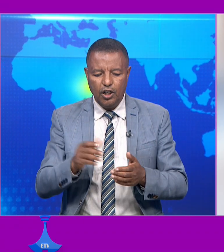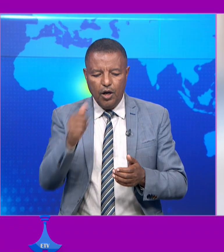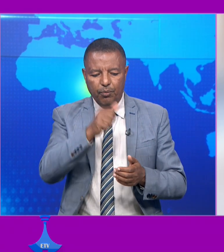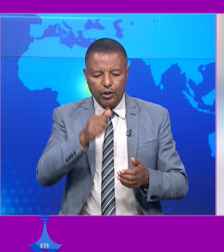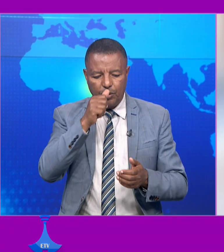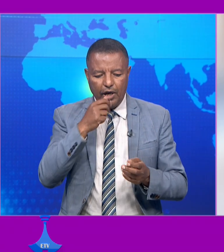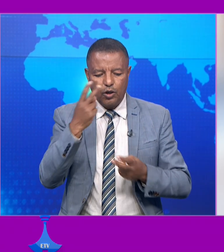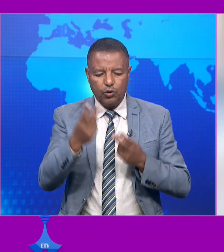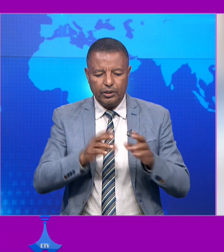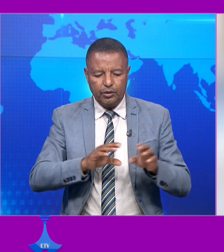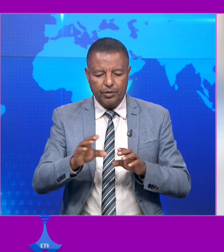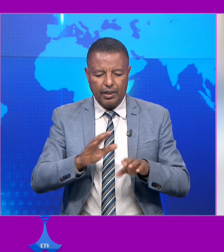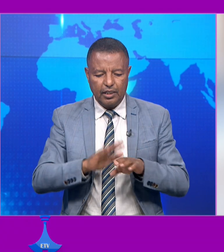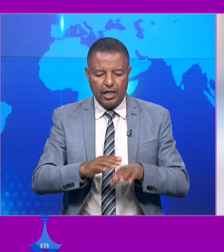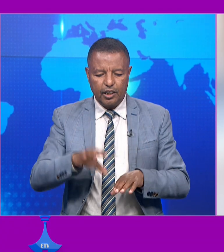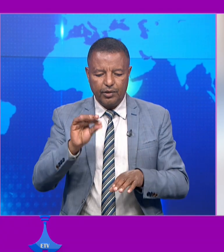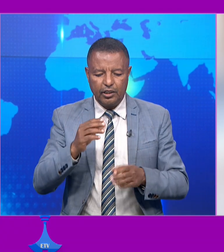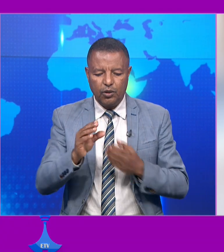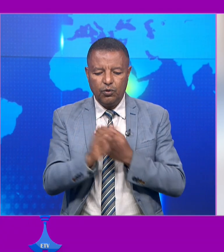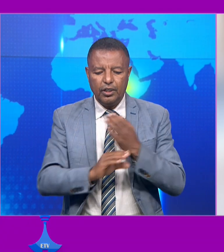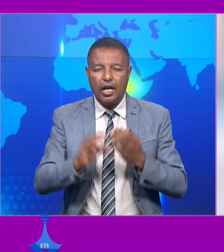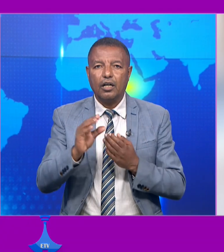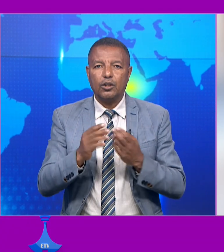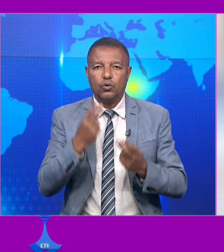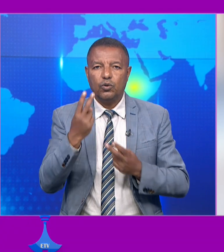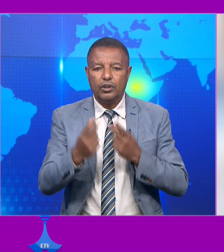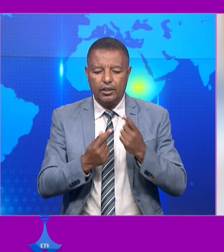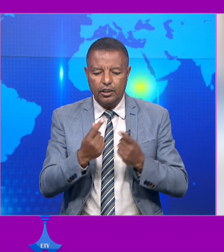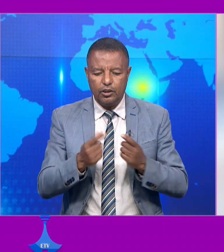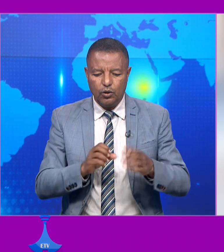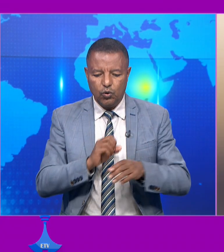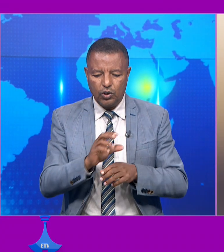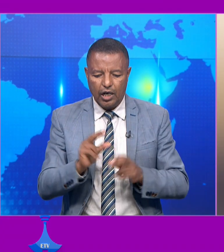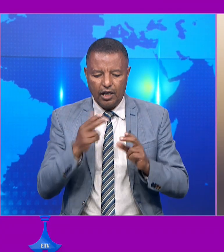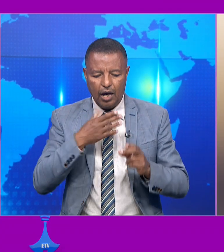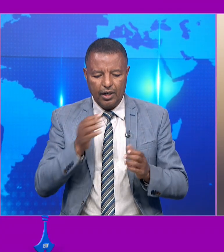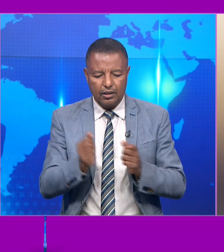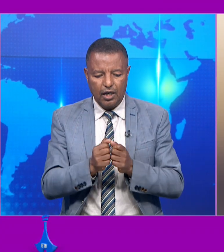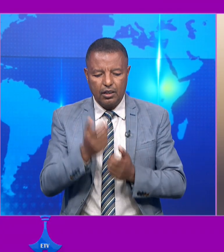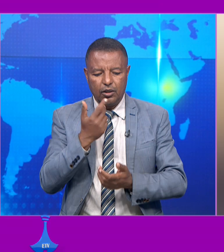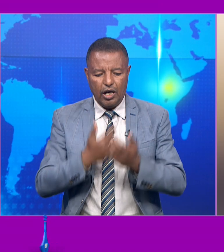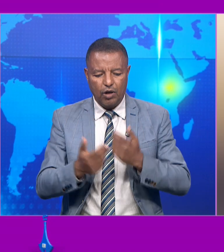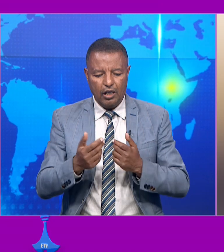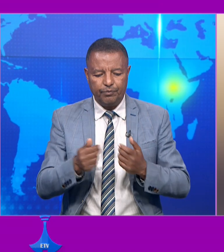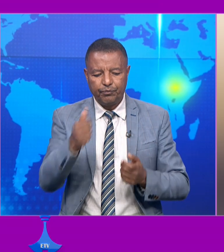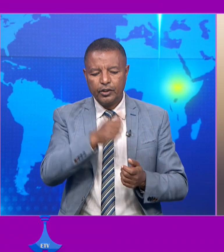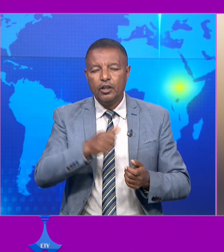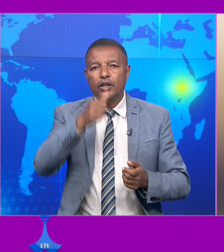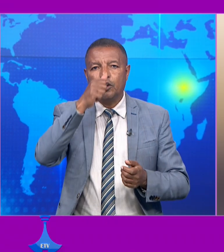የተውጣጡት በኢትዮጵያ ጉብኝት በማድረግ ላይ ከሚገኘው የሀገሪቱ ንግድ ልዑካን አባላት ጋር